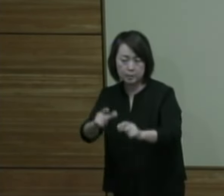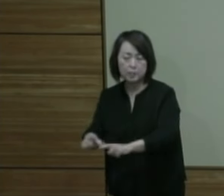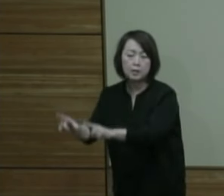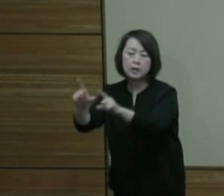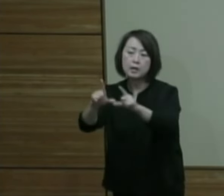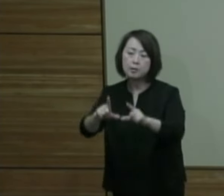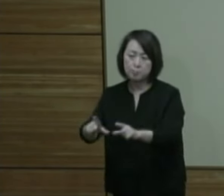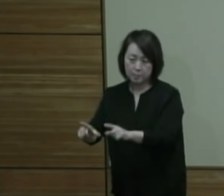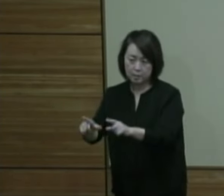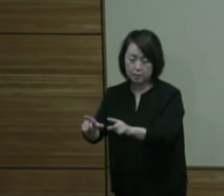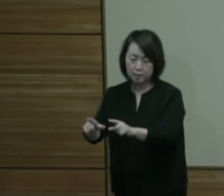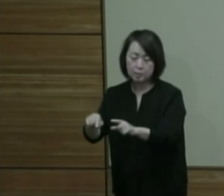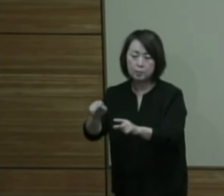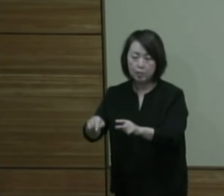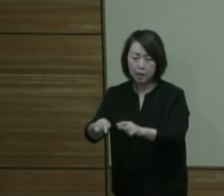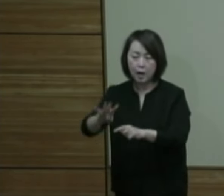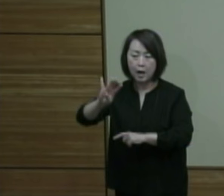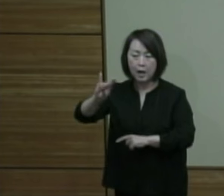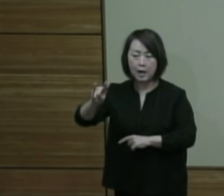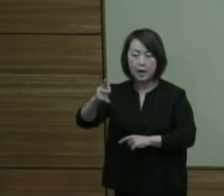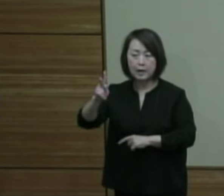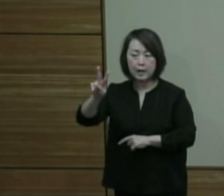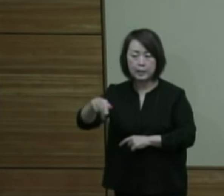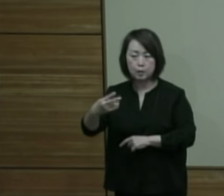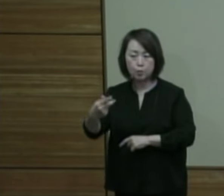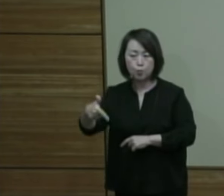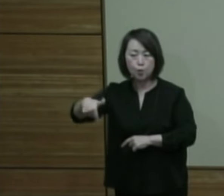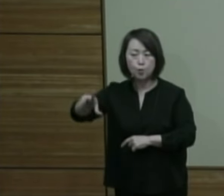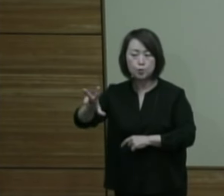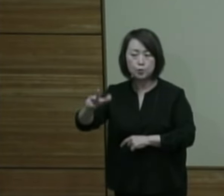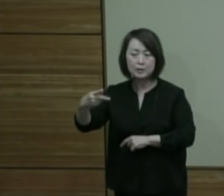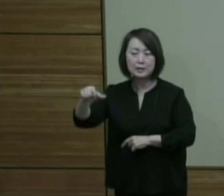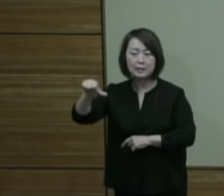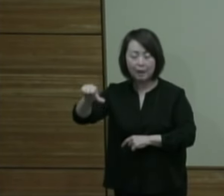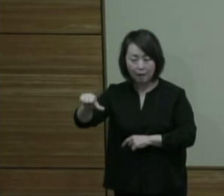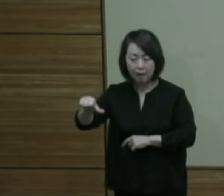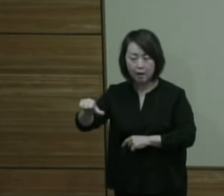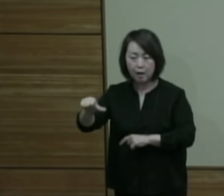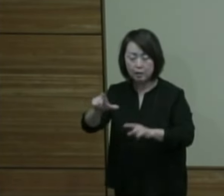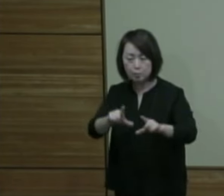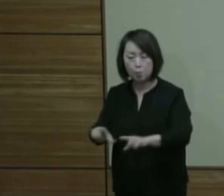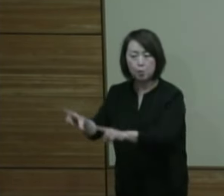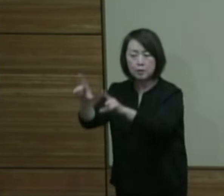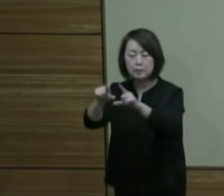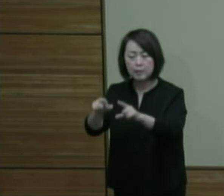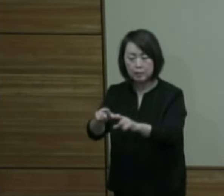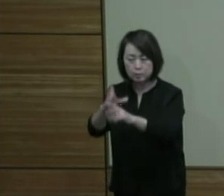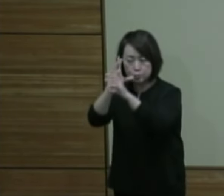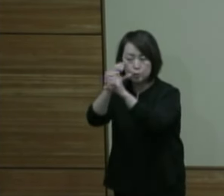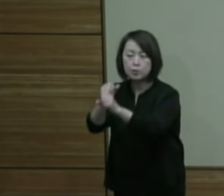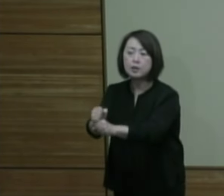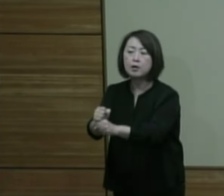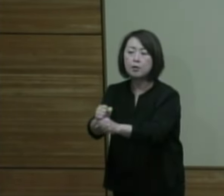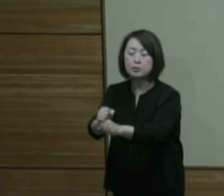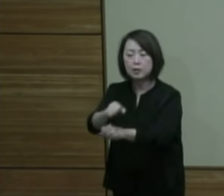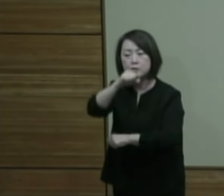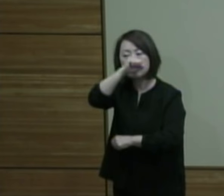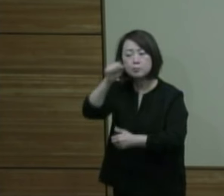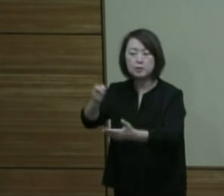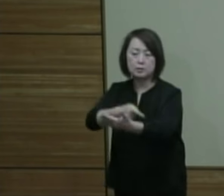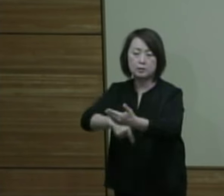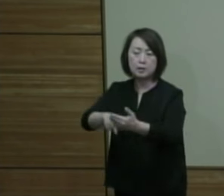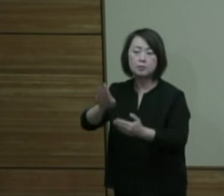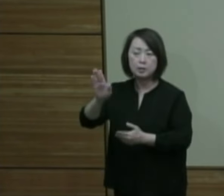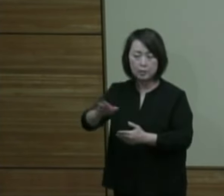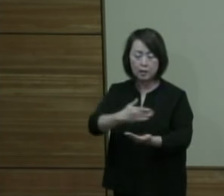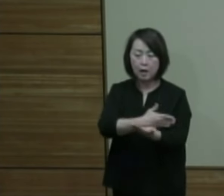アを中心とした芸術活動に焦点を当てた素晴らしい展覧会になりましたので、それを今後ともですね、多様性